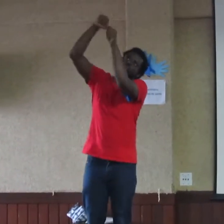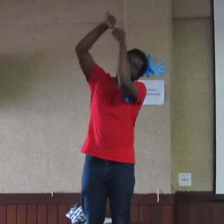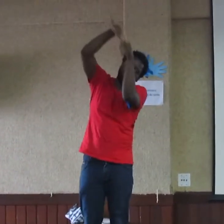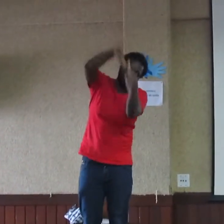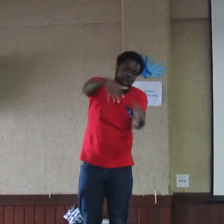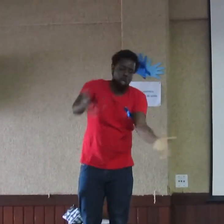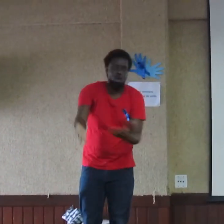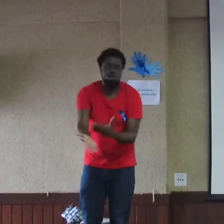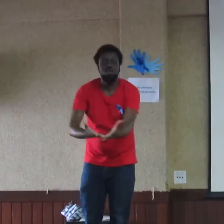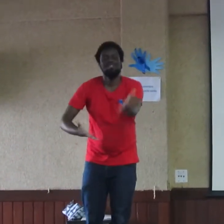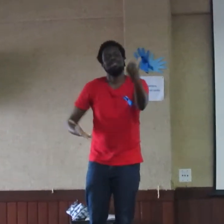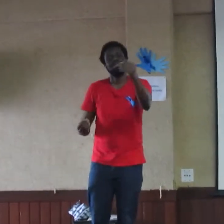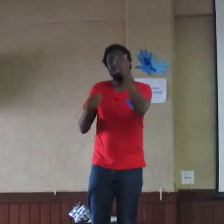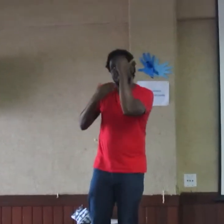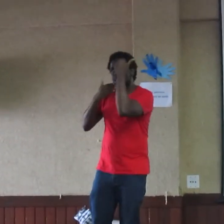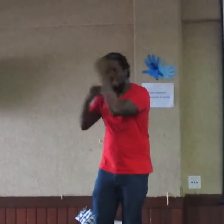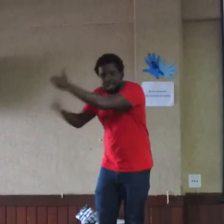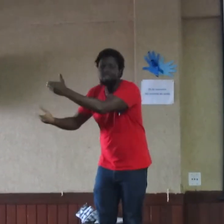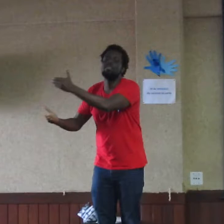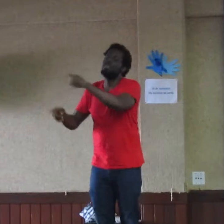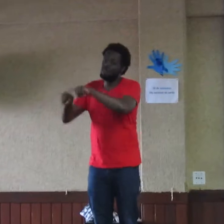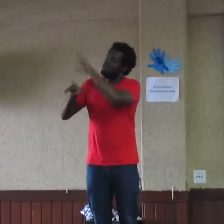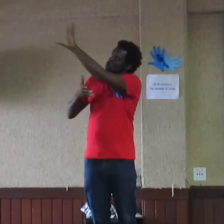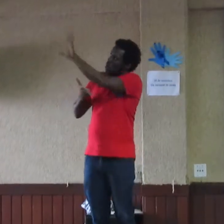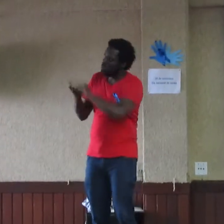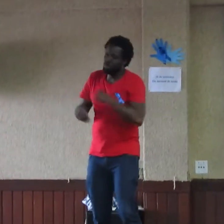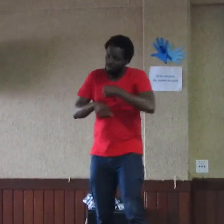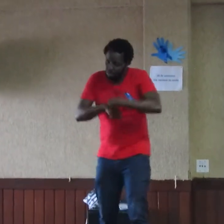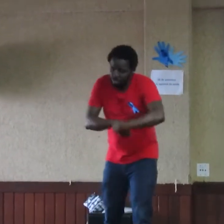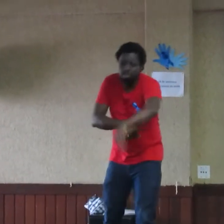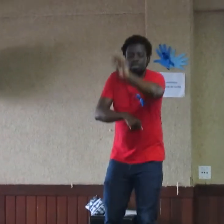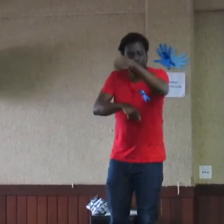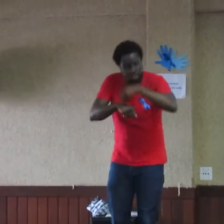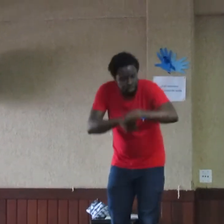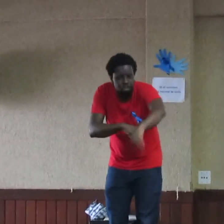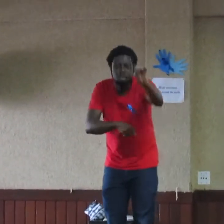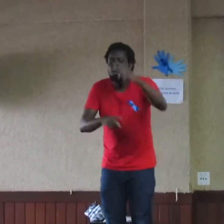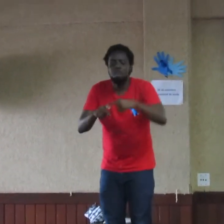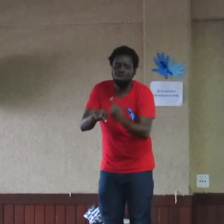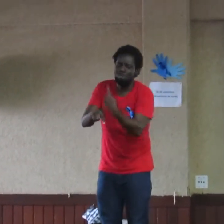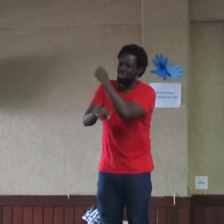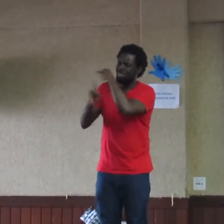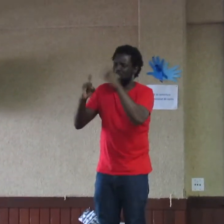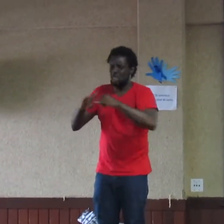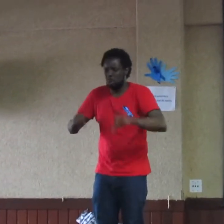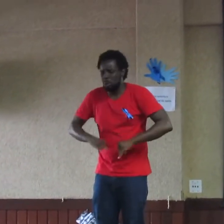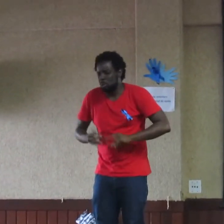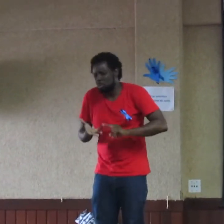1857 e até hoje essa escola, a grande maioria é os professores surdos, e eu sou muito grato a